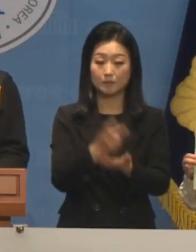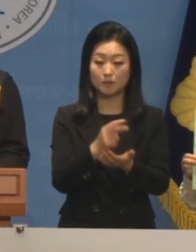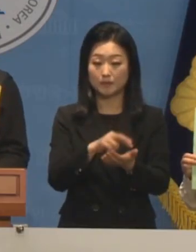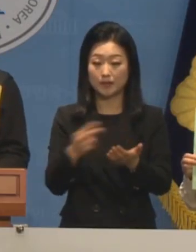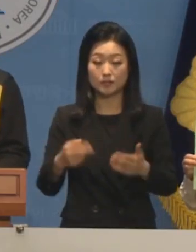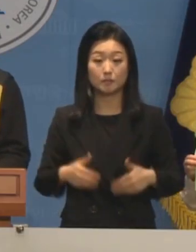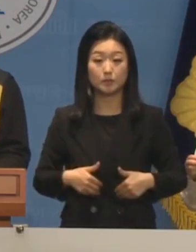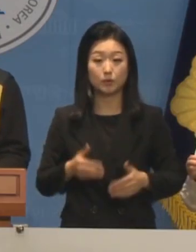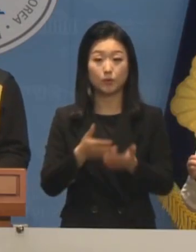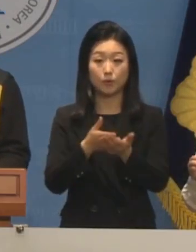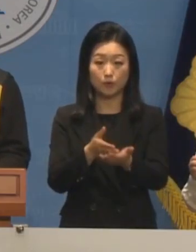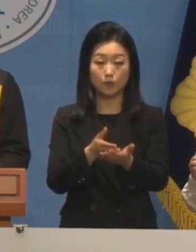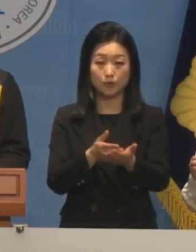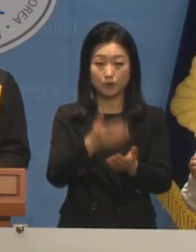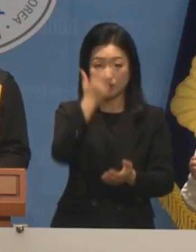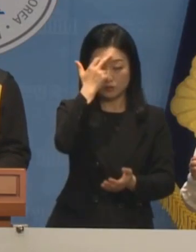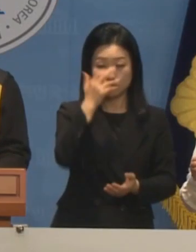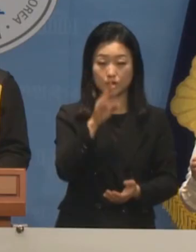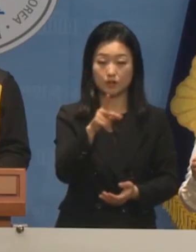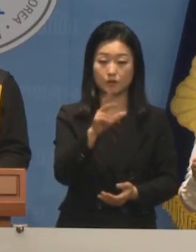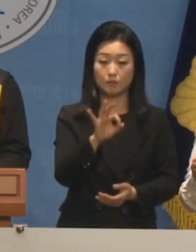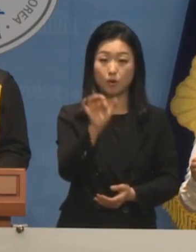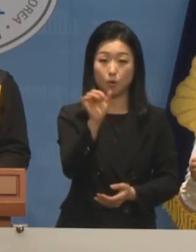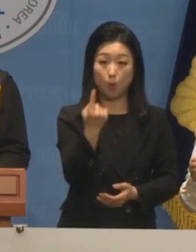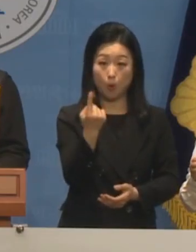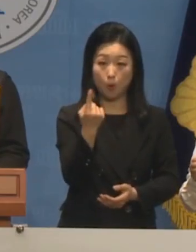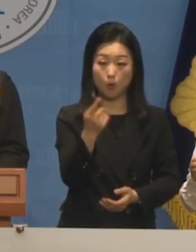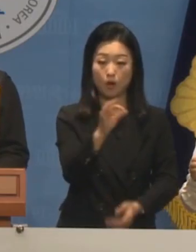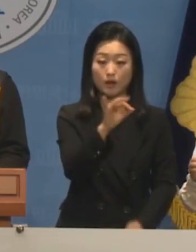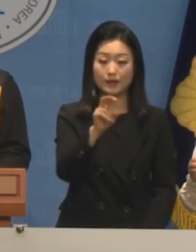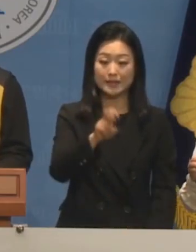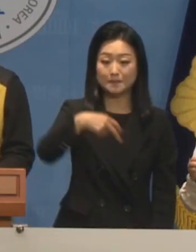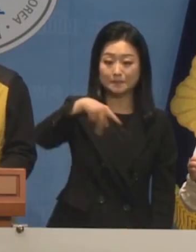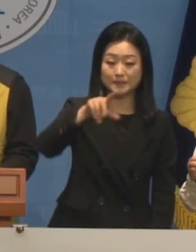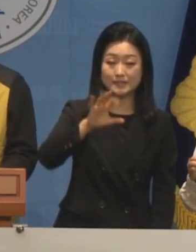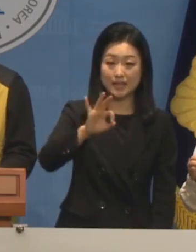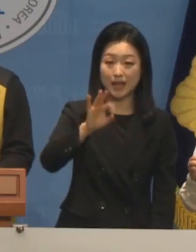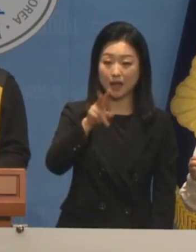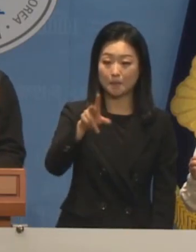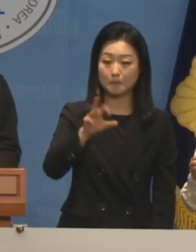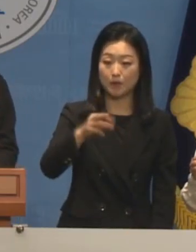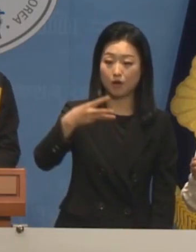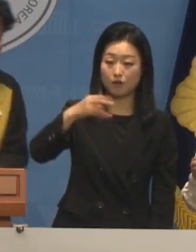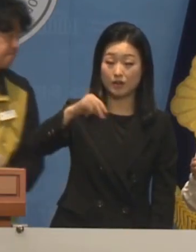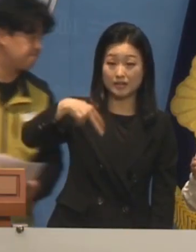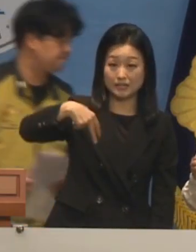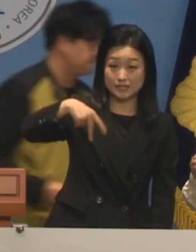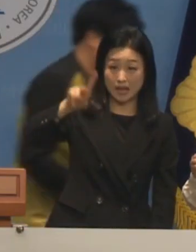대해서 최병호 대한임상병리사 협회 부회장님의 발언을 듣도록